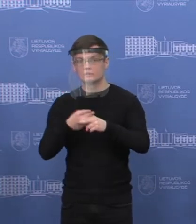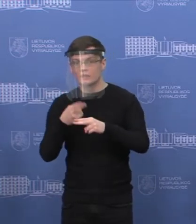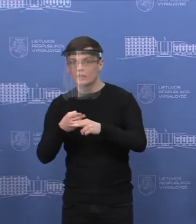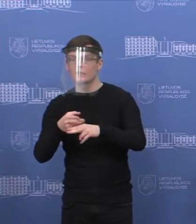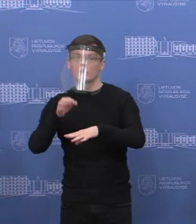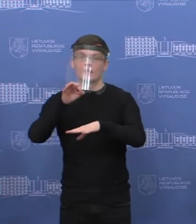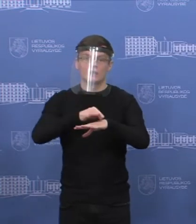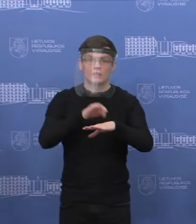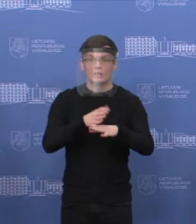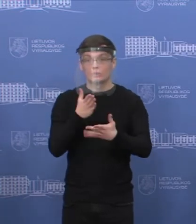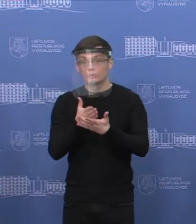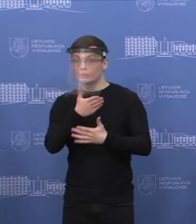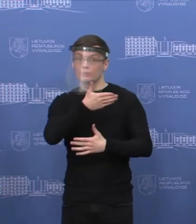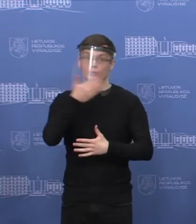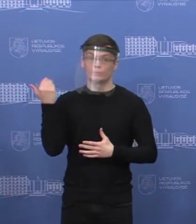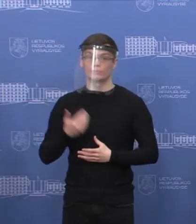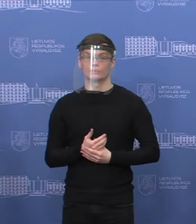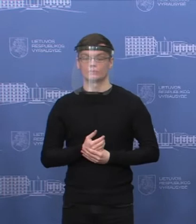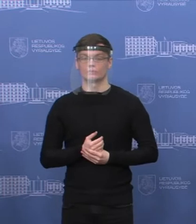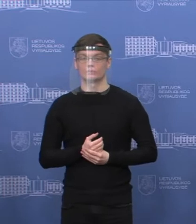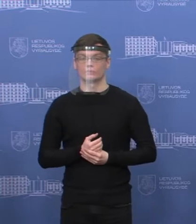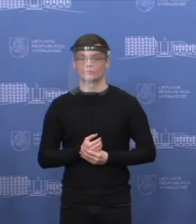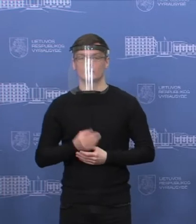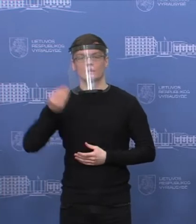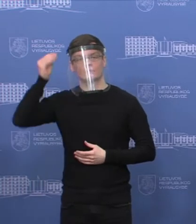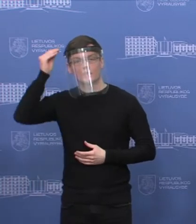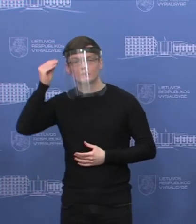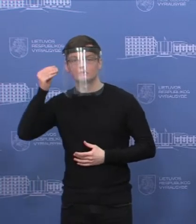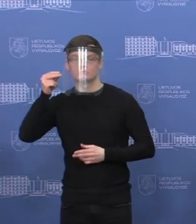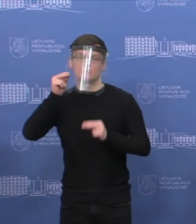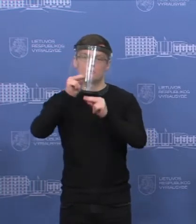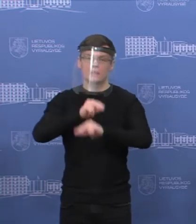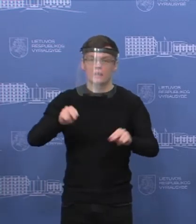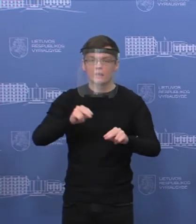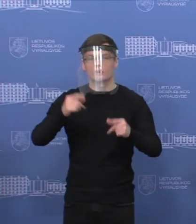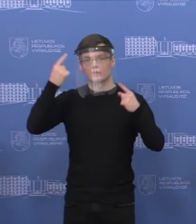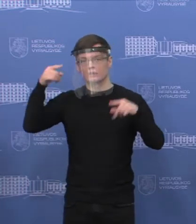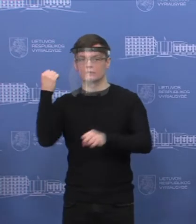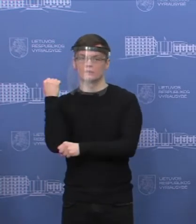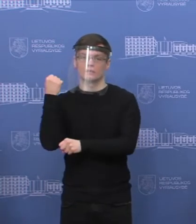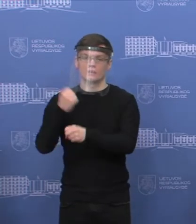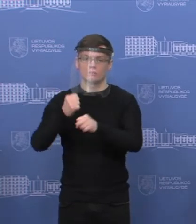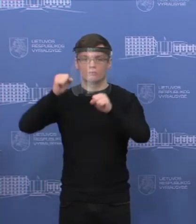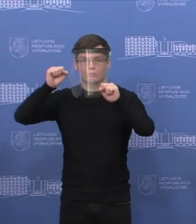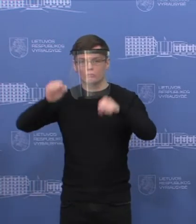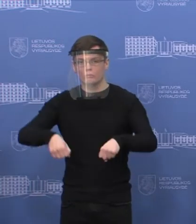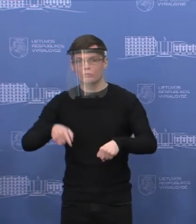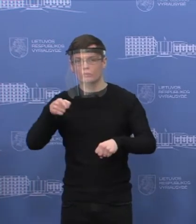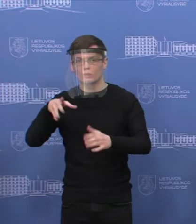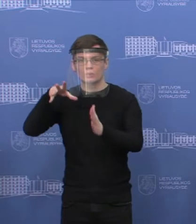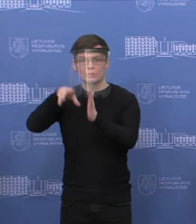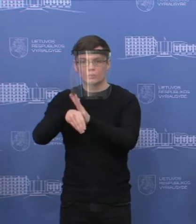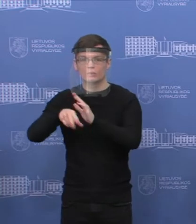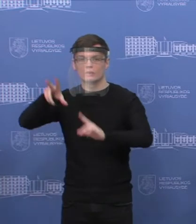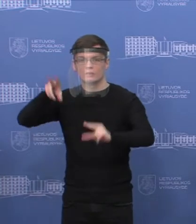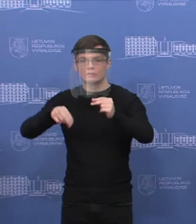lygomis, taip pat pasirūpinti tais darbuotojais ir pedagogais ir kitais darbuotojais, kurie taip pat priklauso rizikos